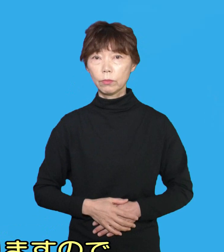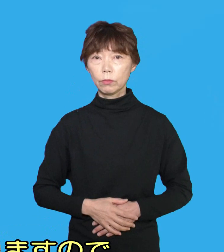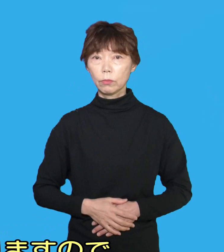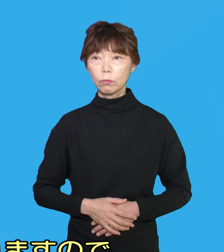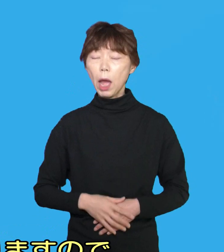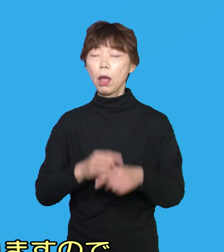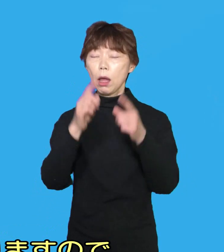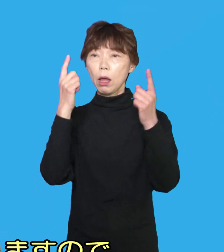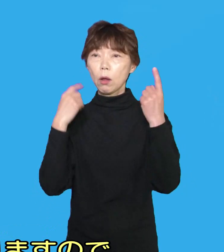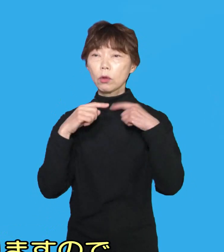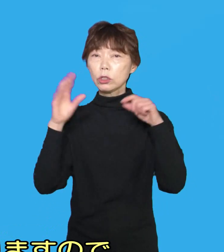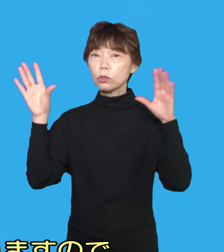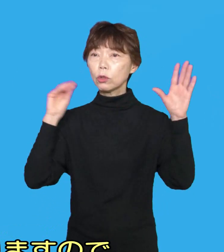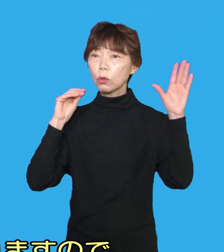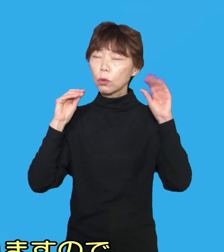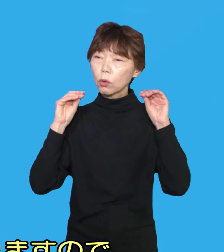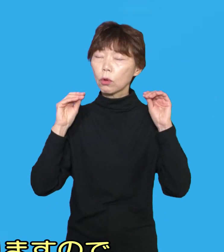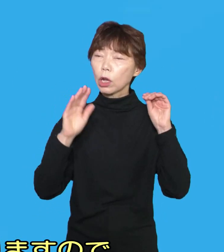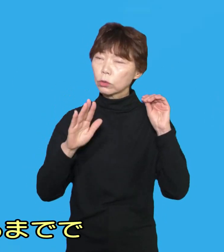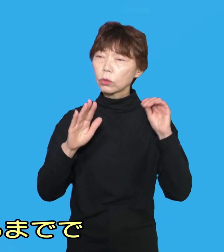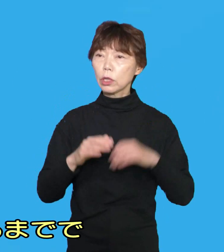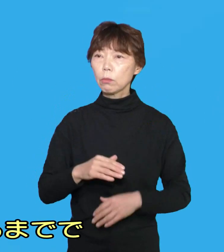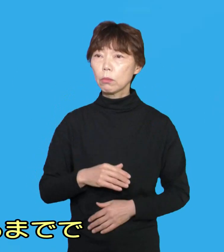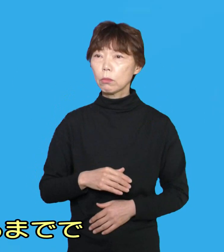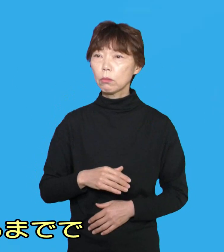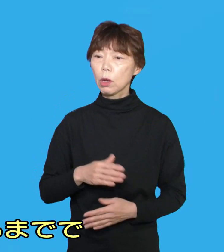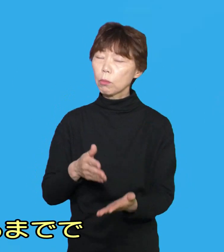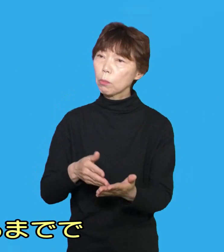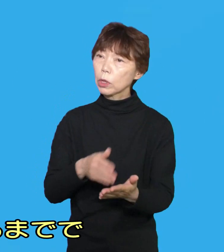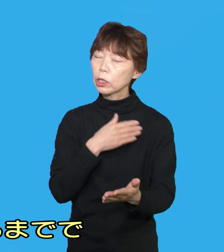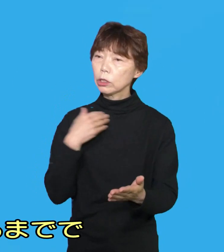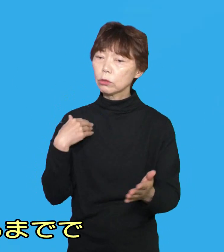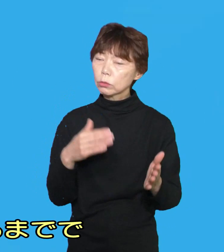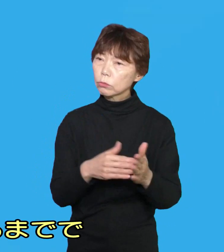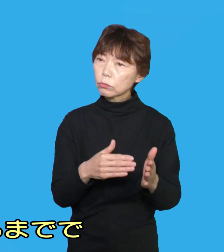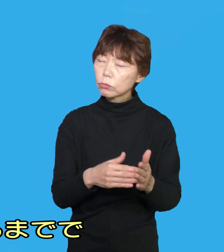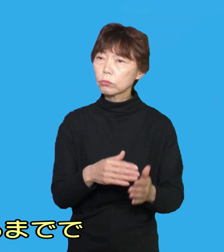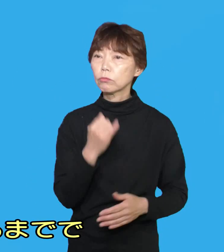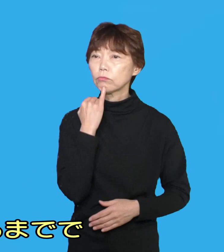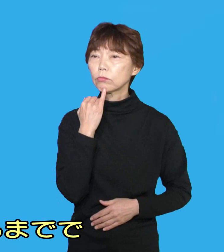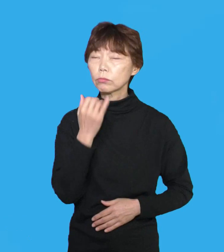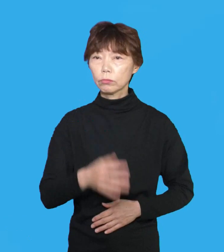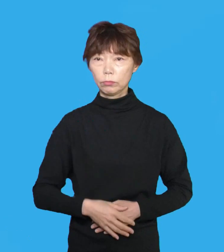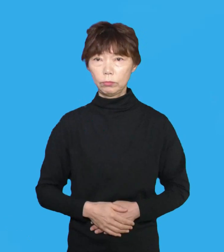個人情報の点がありますのでお話できるところまで構いませんが、